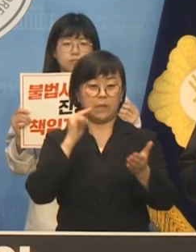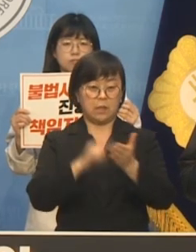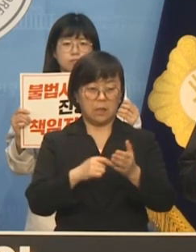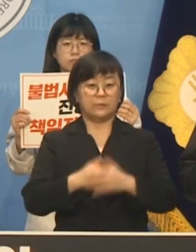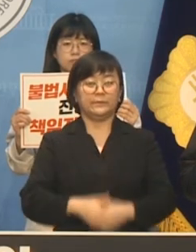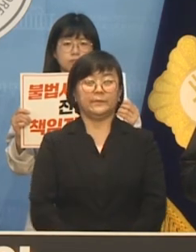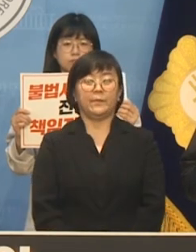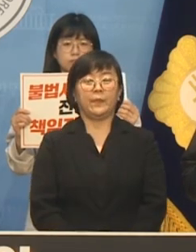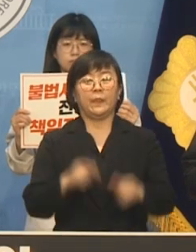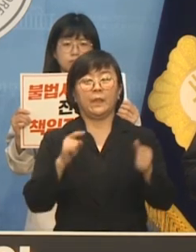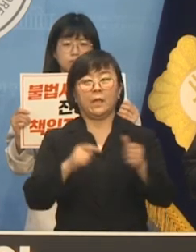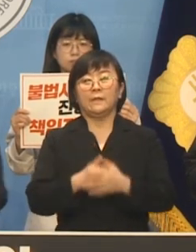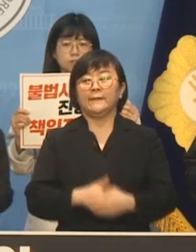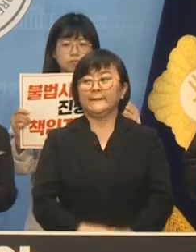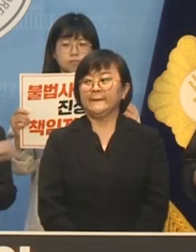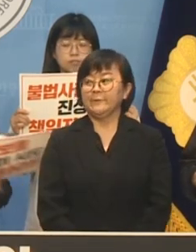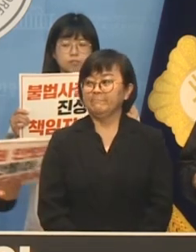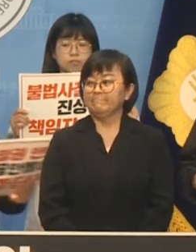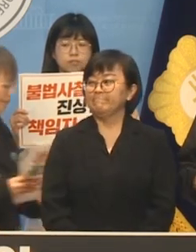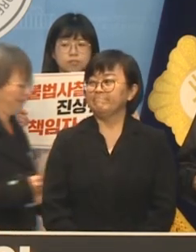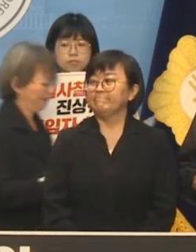촛불행동.